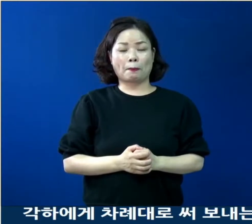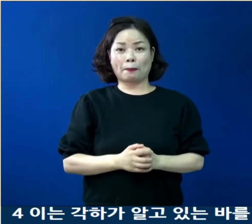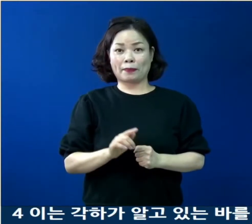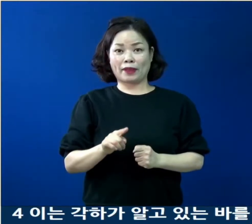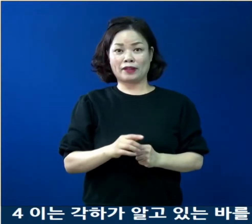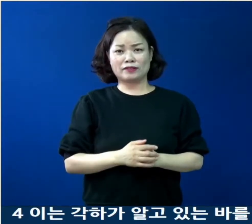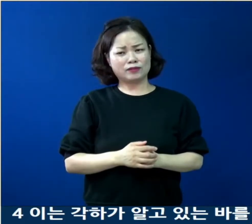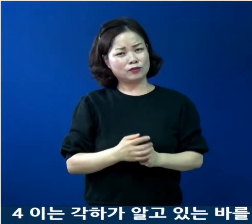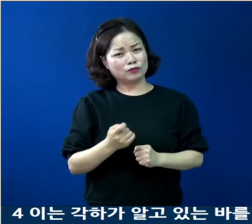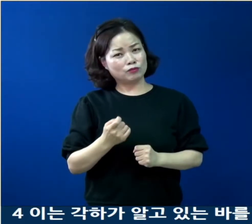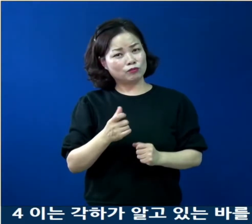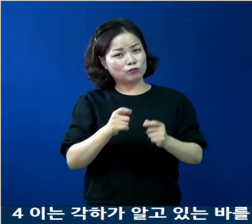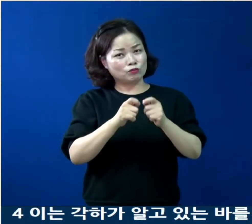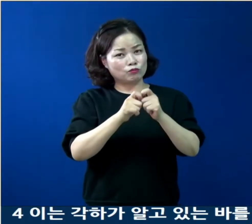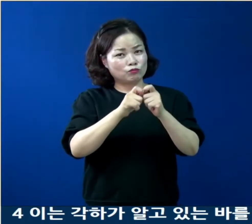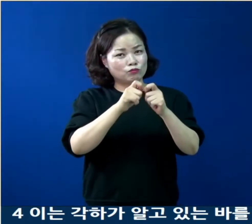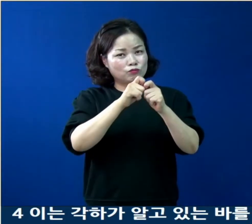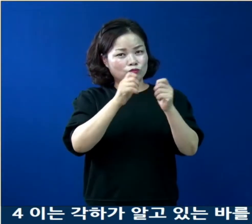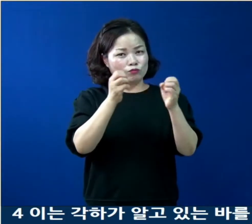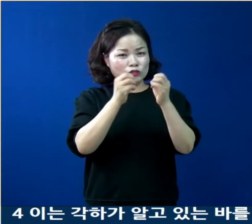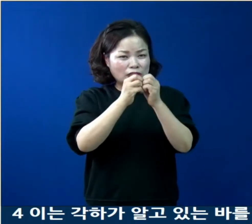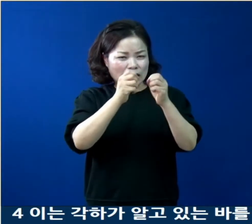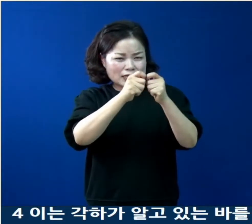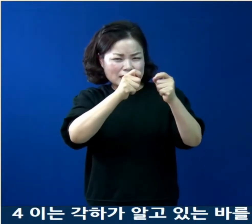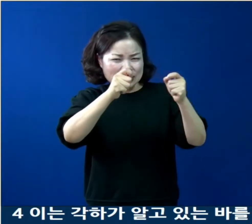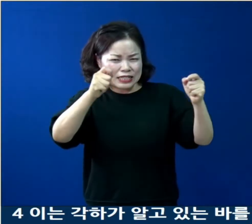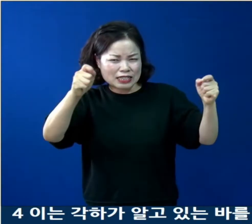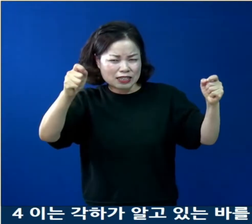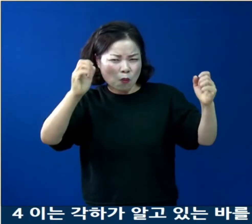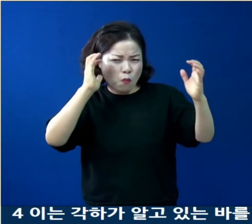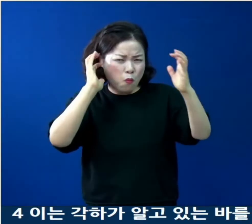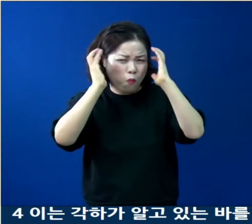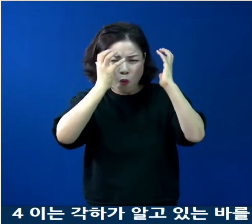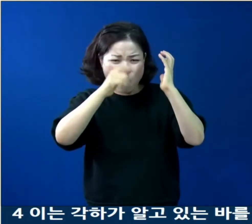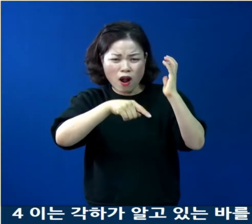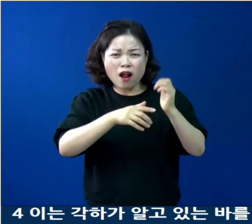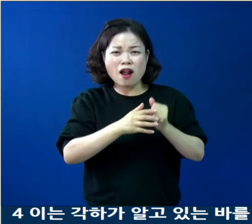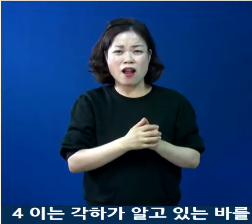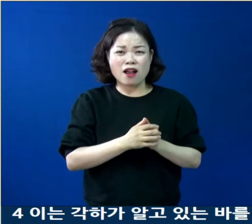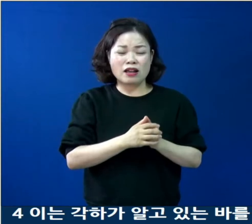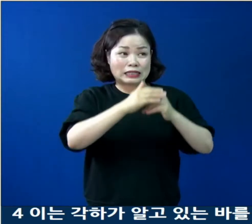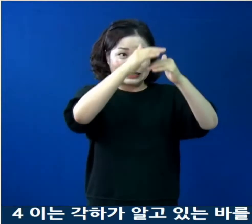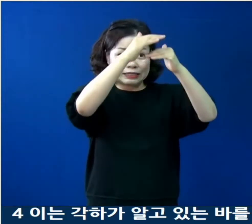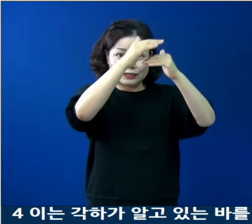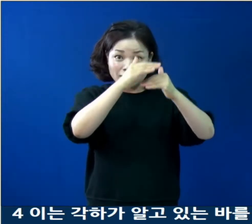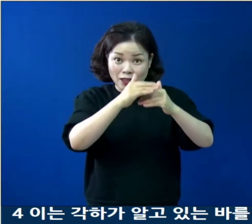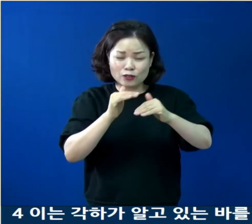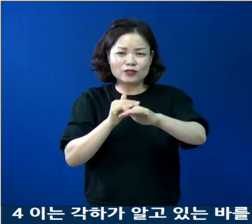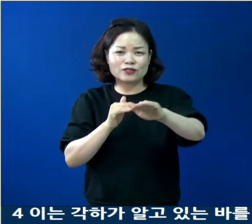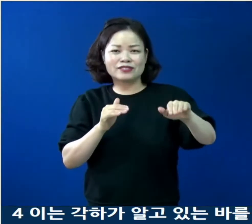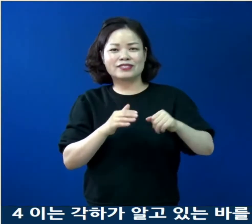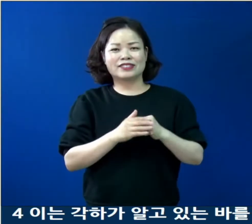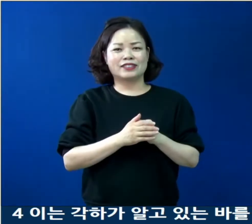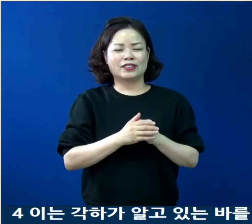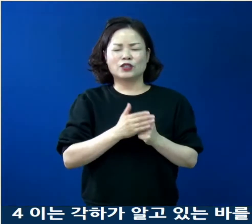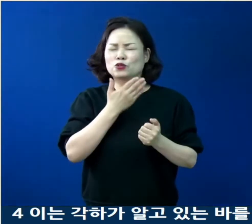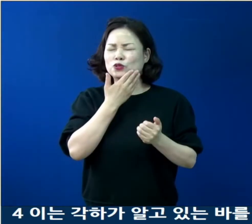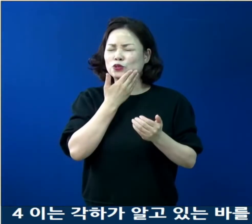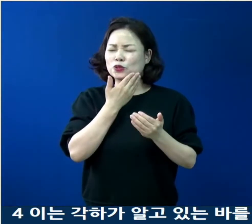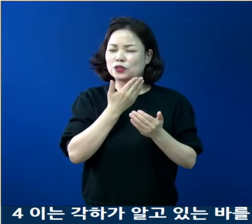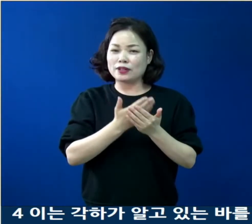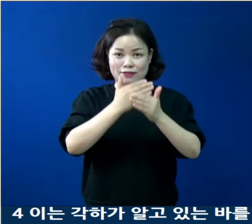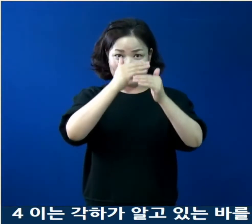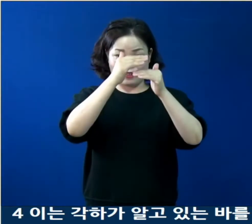이게 좀 문장이 길어요. 그리고 굉장히 복잡한 문장인데 이 내용은 우리에게 참 귀한